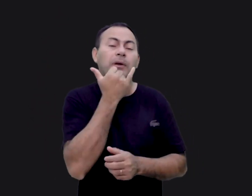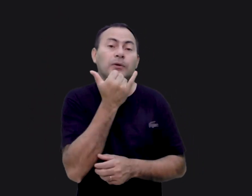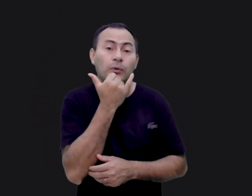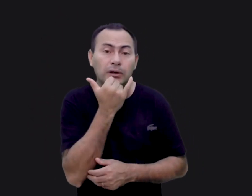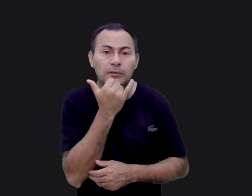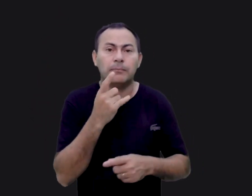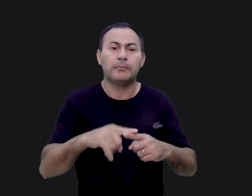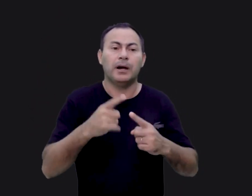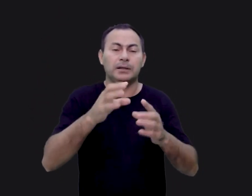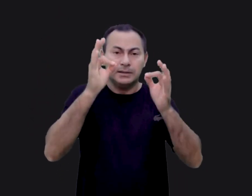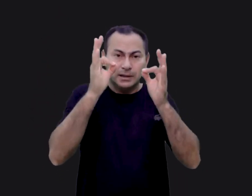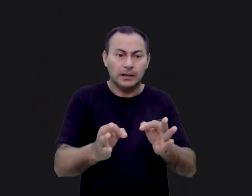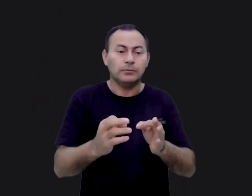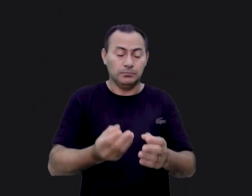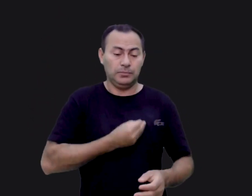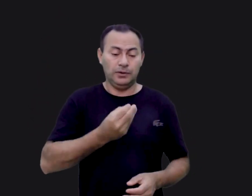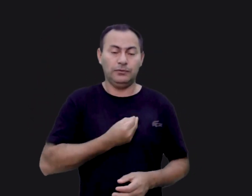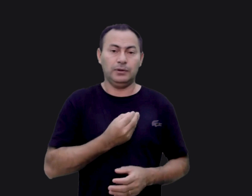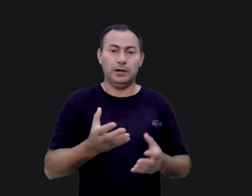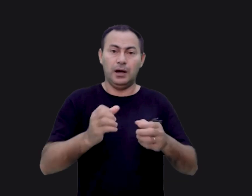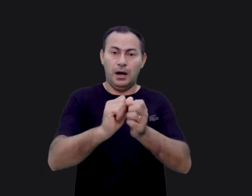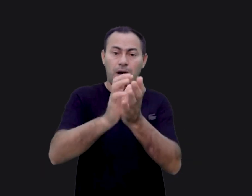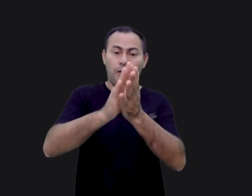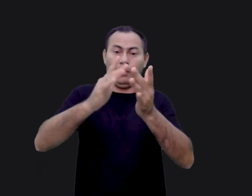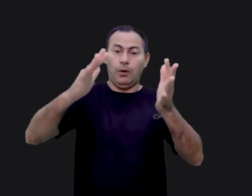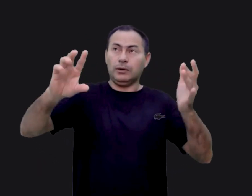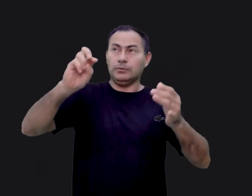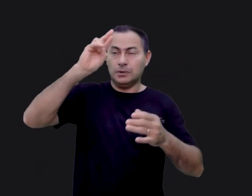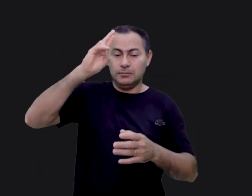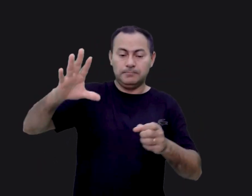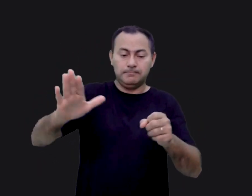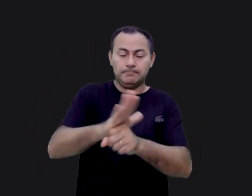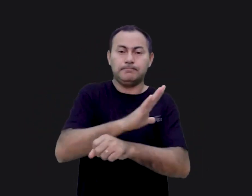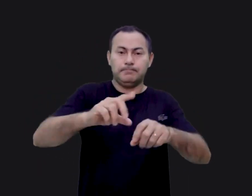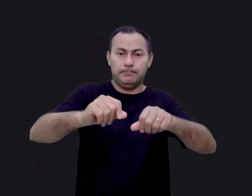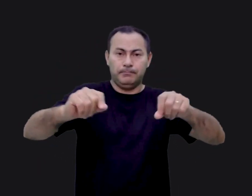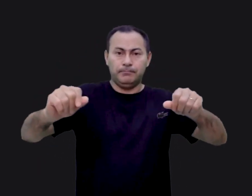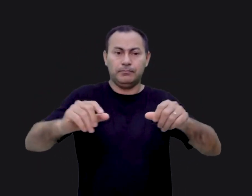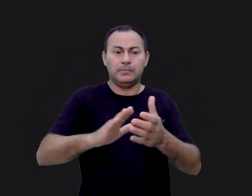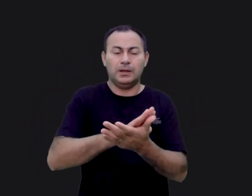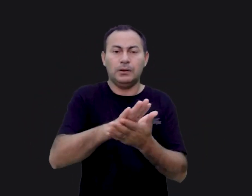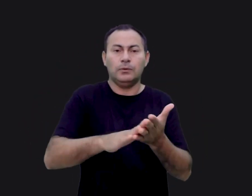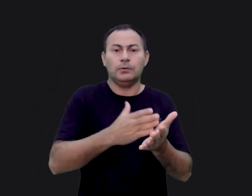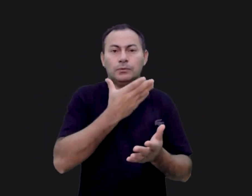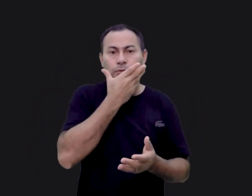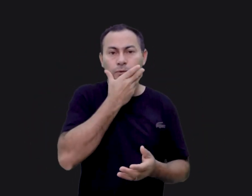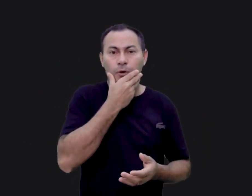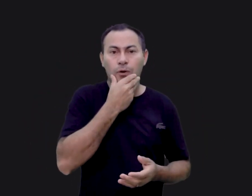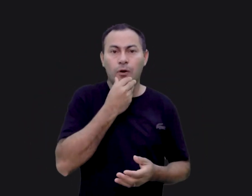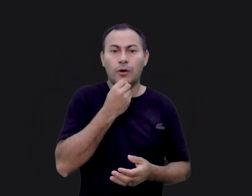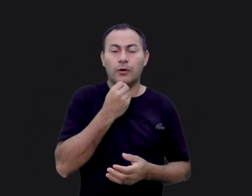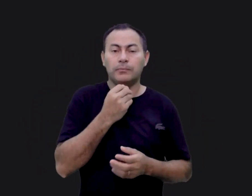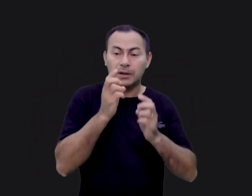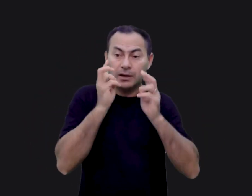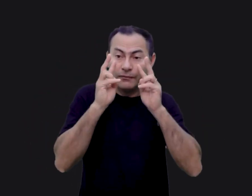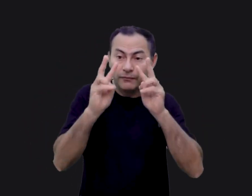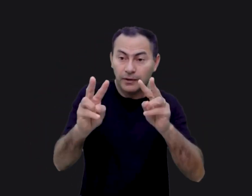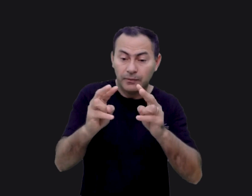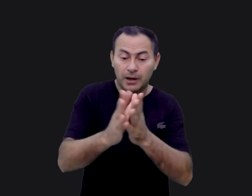lhe perdoei. Porém, tão certo como eu vivo, e que a glória do Senhor encherá toda a terra, nenhum dos homens que viram a minha glória e os